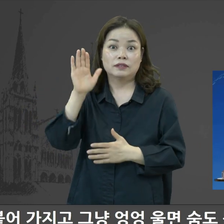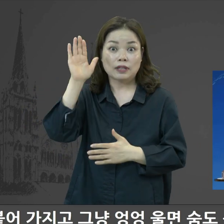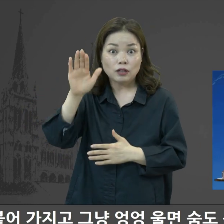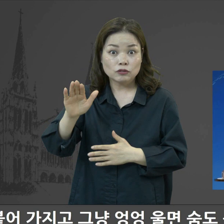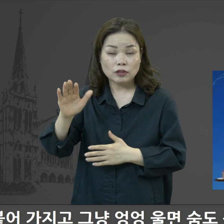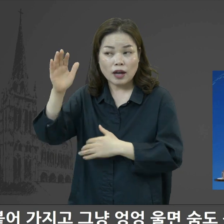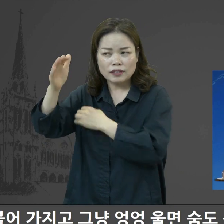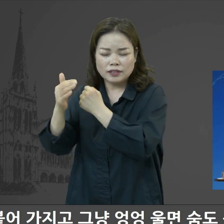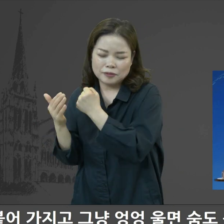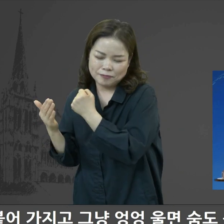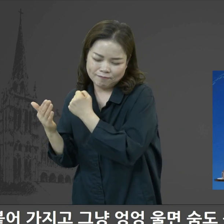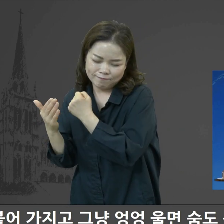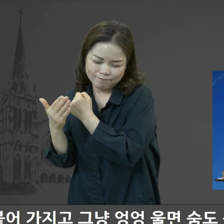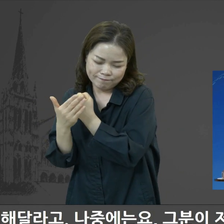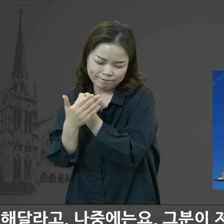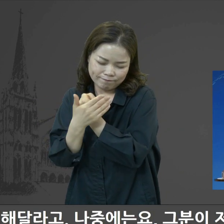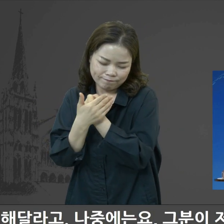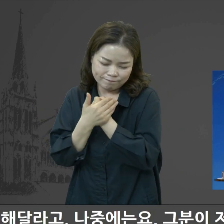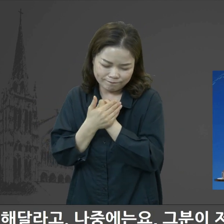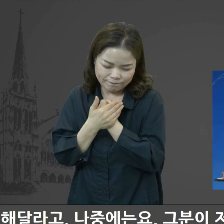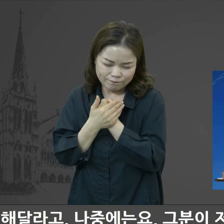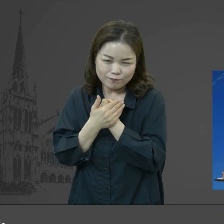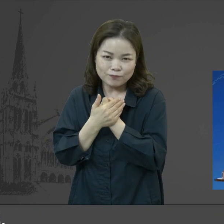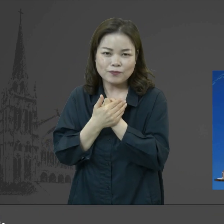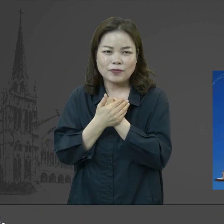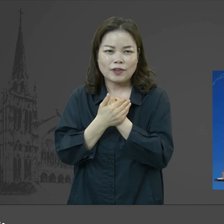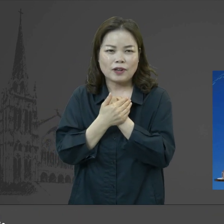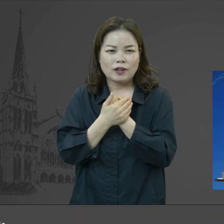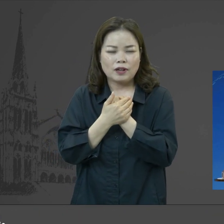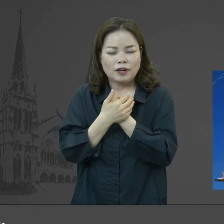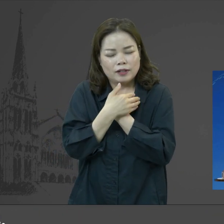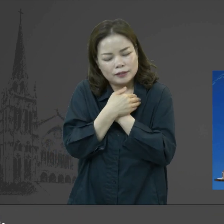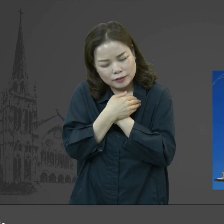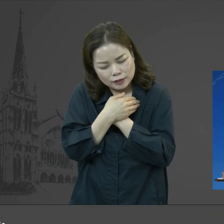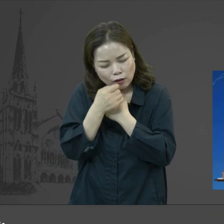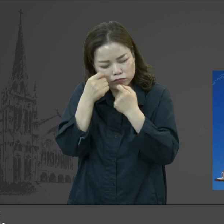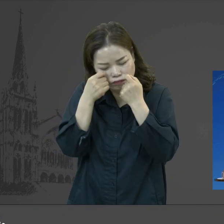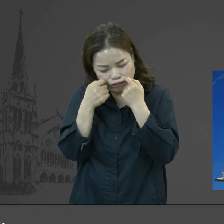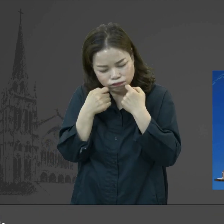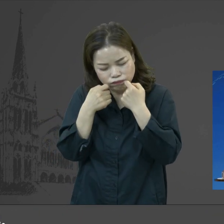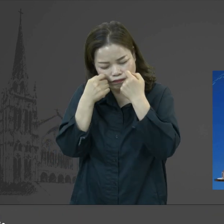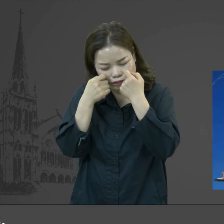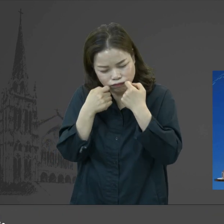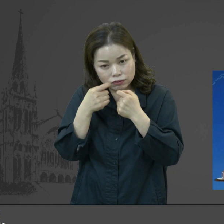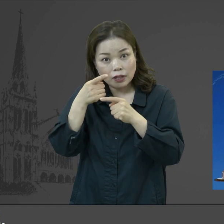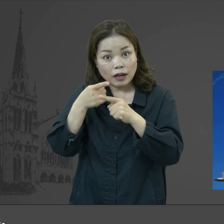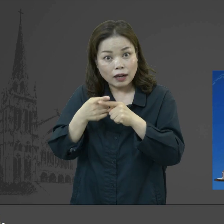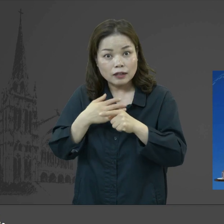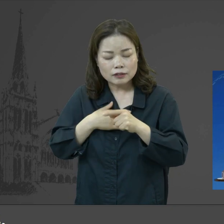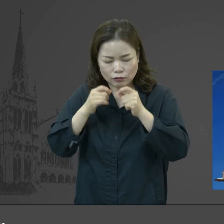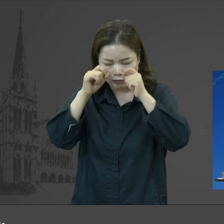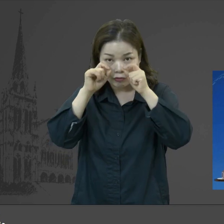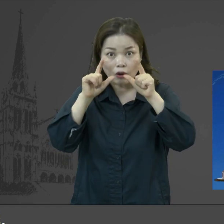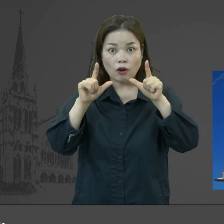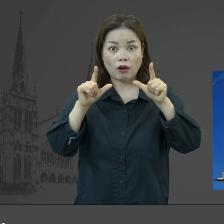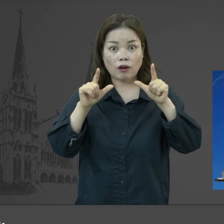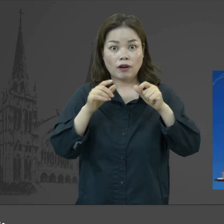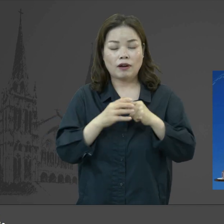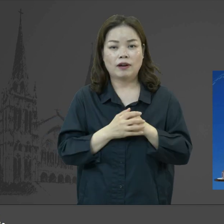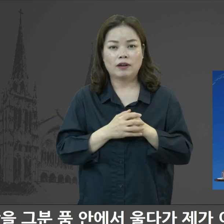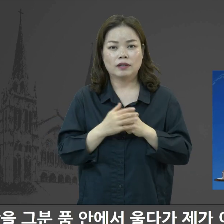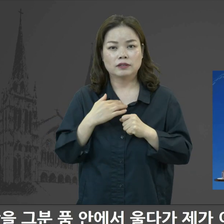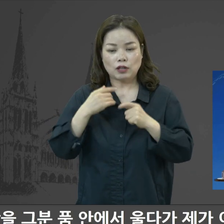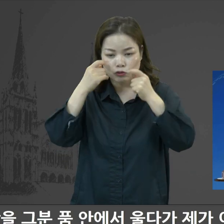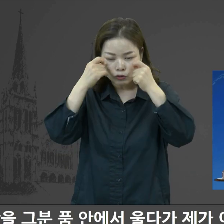그분이 저를 포근하게 안아주는 것 같아요. 한참을 그분 품 안에서 울다가, 그러다가 제가 이렇게 눈을 떠보니까요,